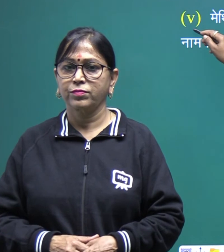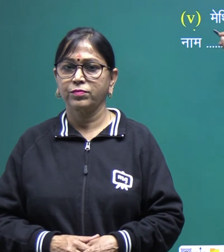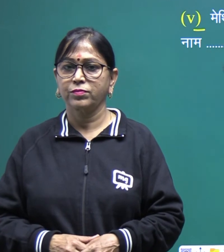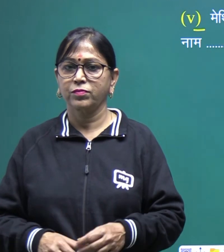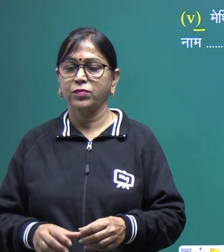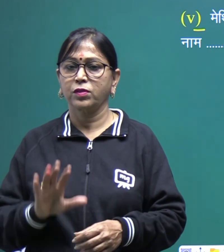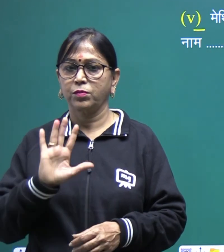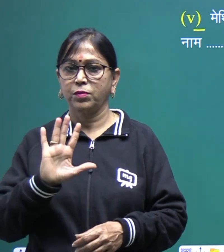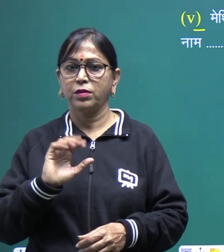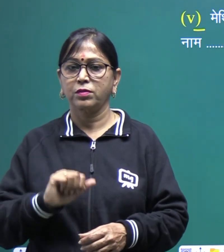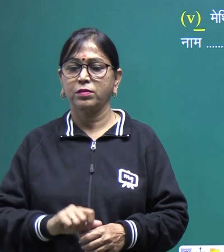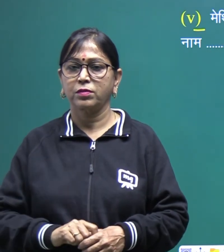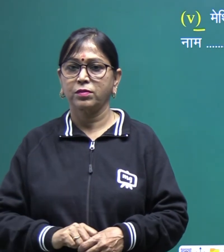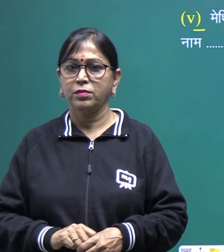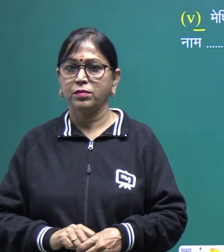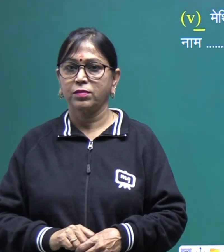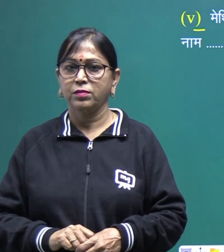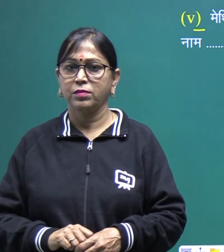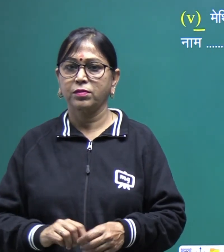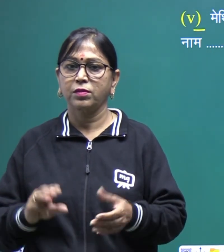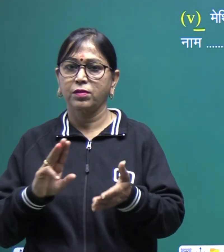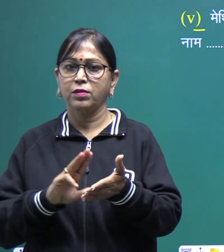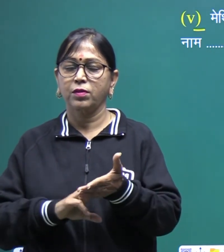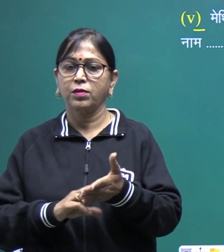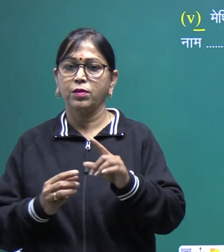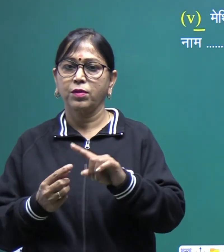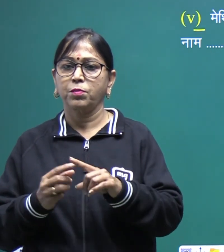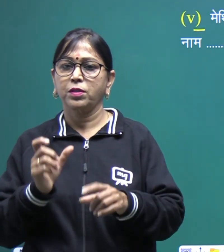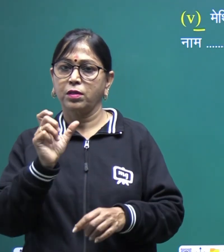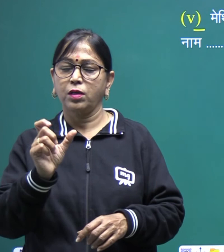5 नंबर, मेथिल एल्कोहल का